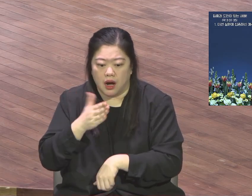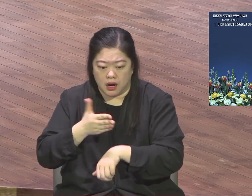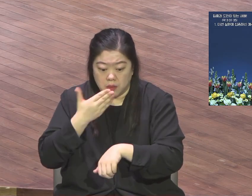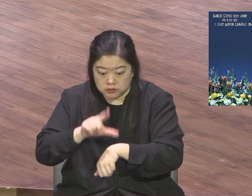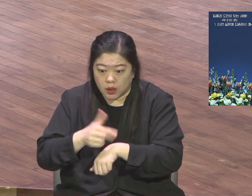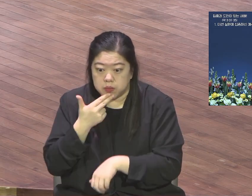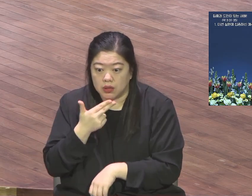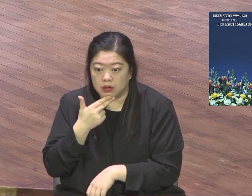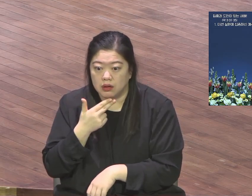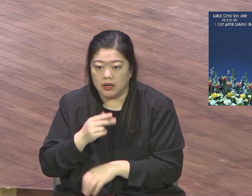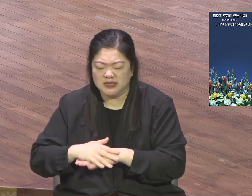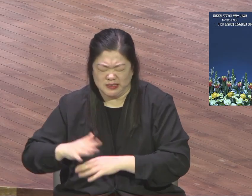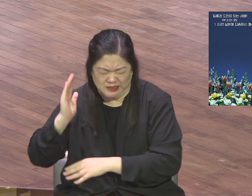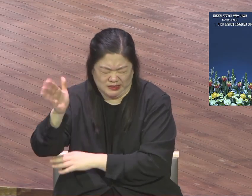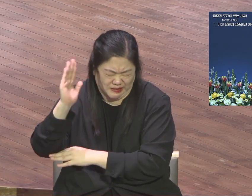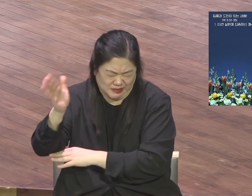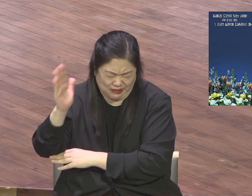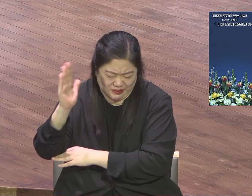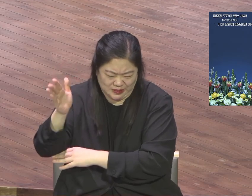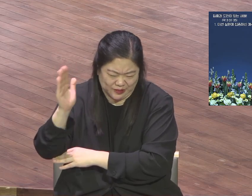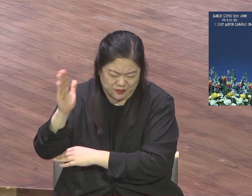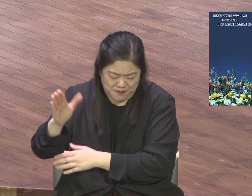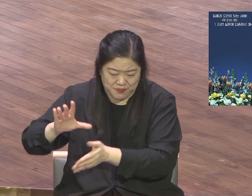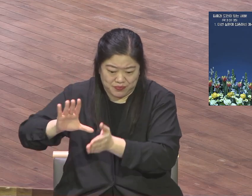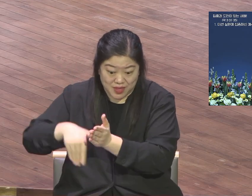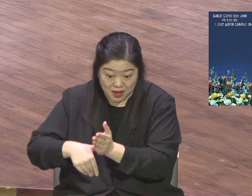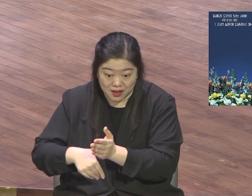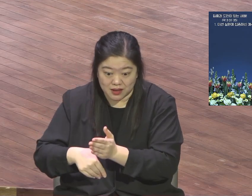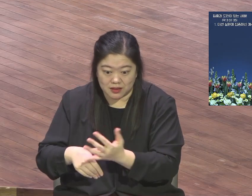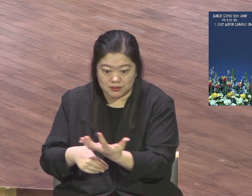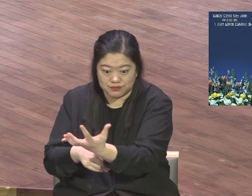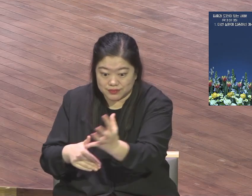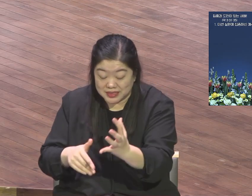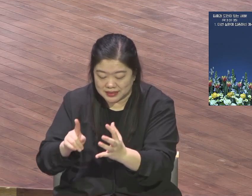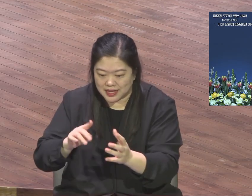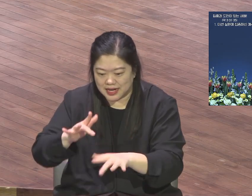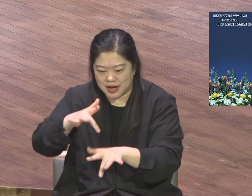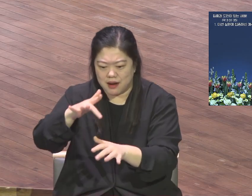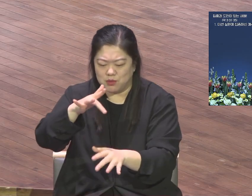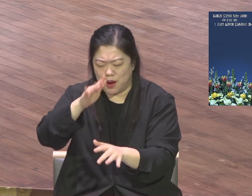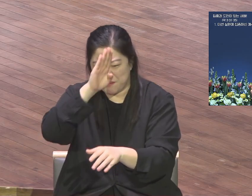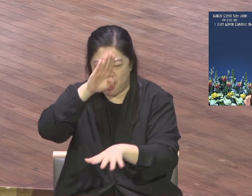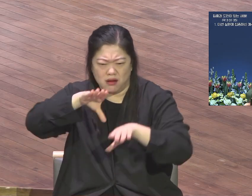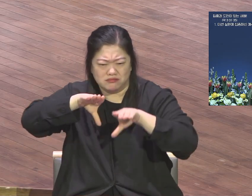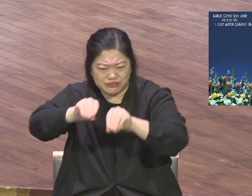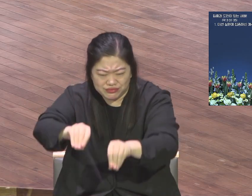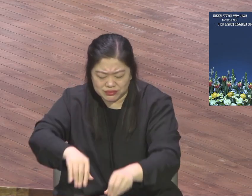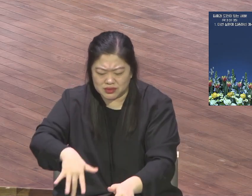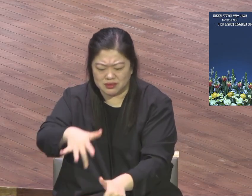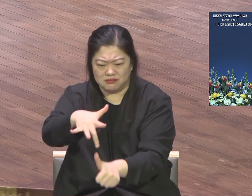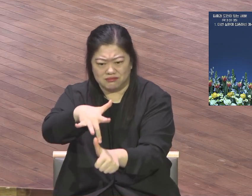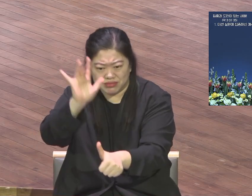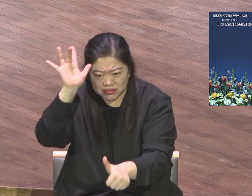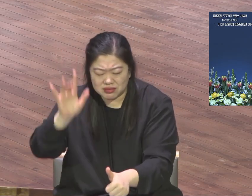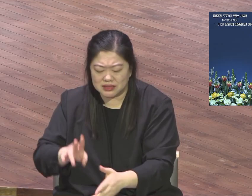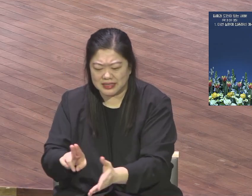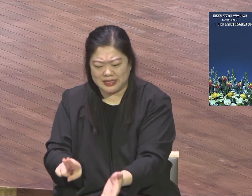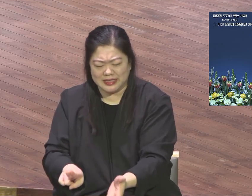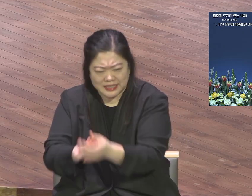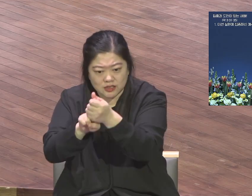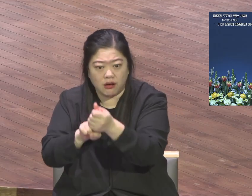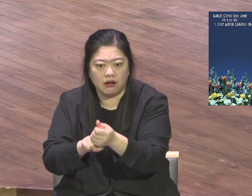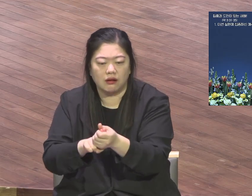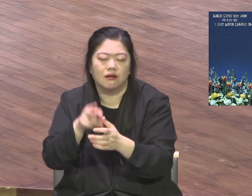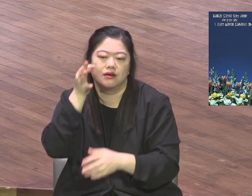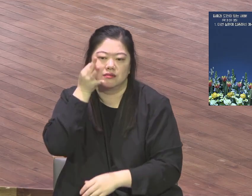것은요, 천국 복음이 선포되는 이 현장에 각종 뭐요 이적과 기사가 막 일어났어요. 알